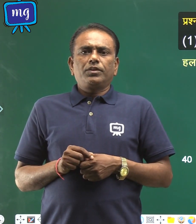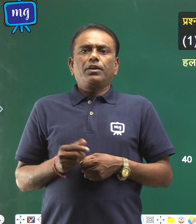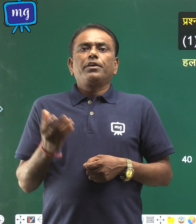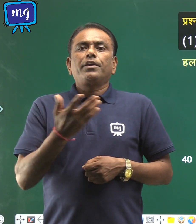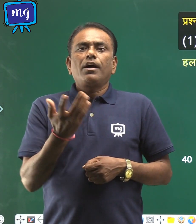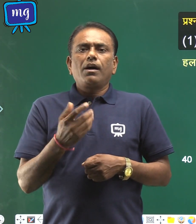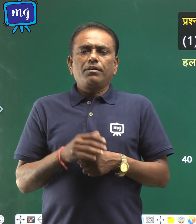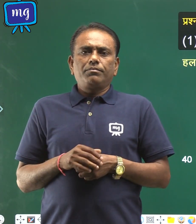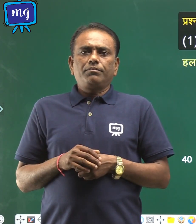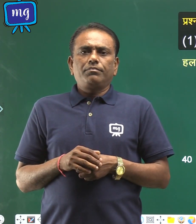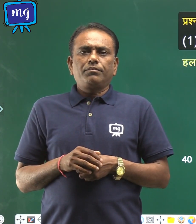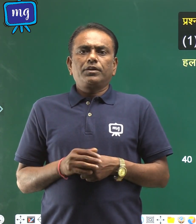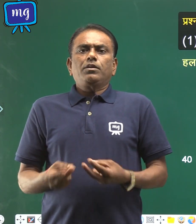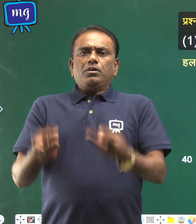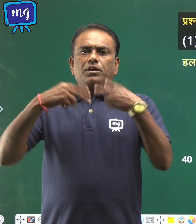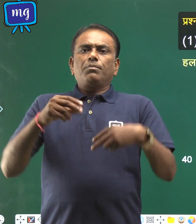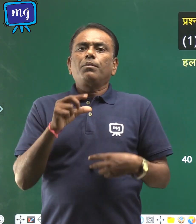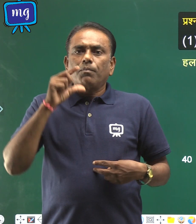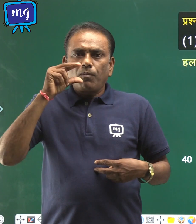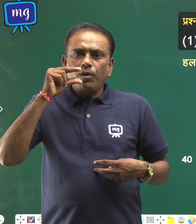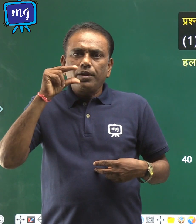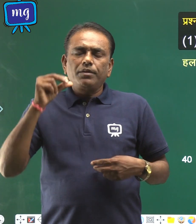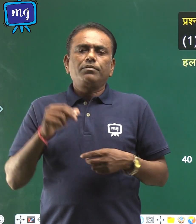क्या निम्न कथन